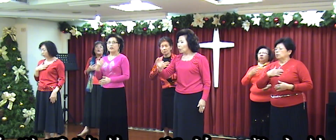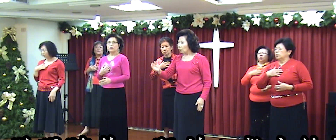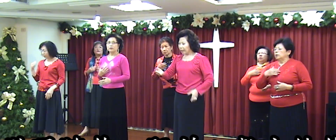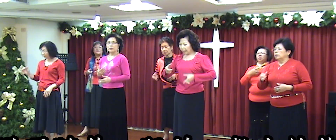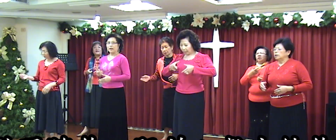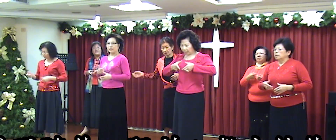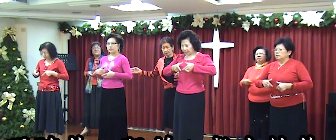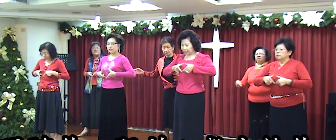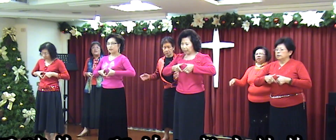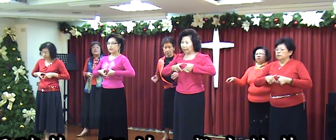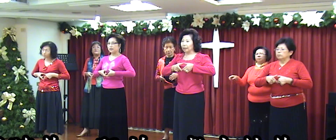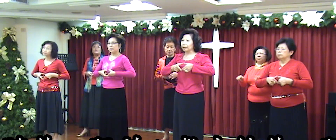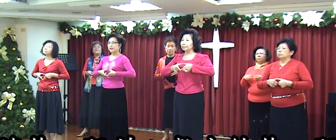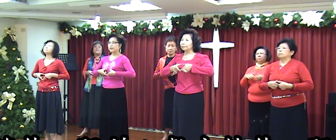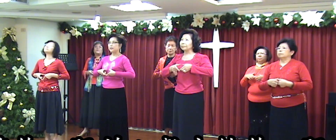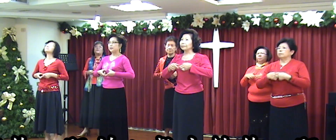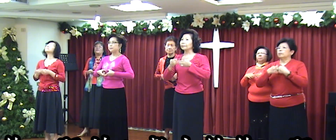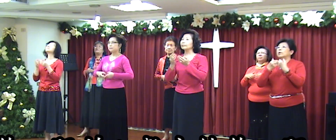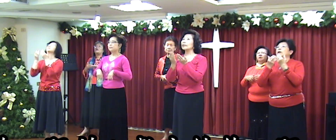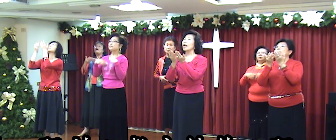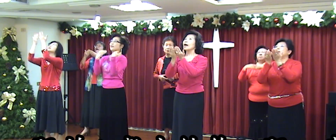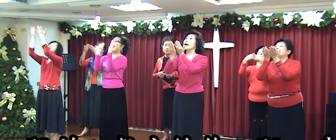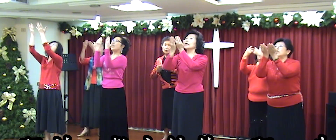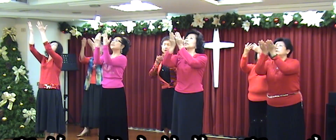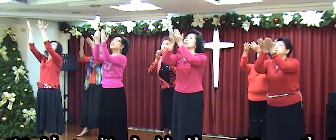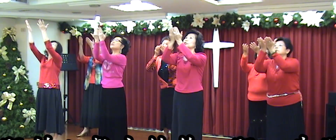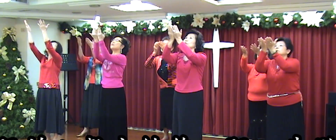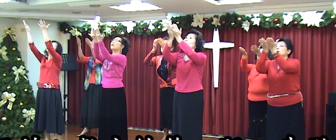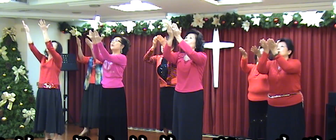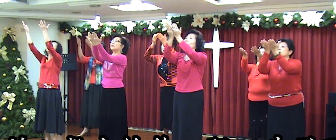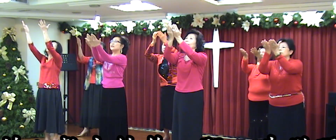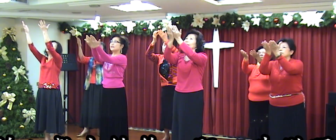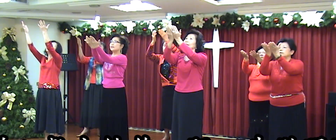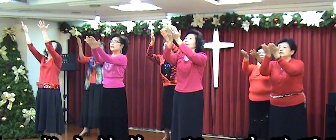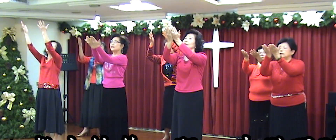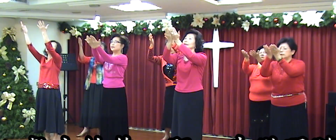阮的心献上予你。